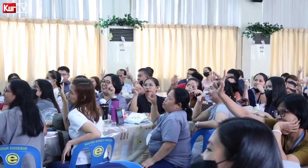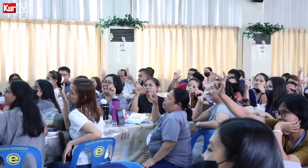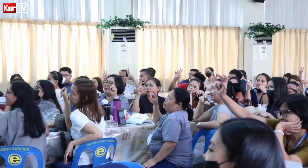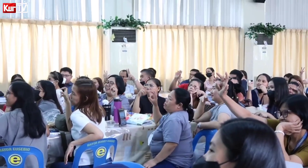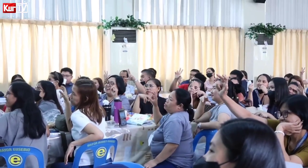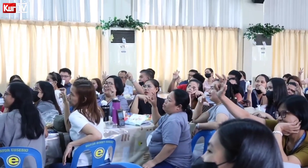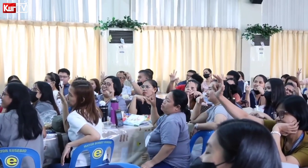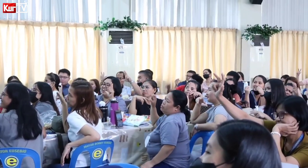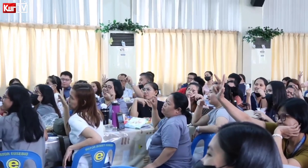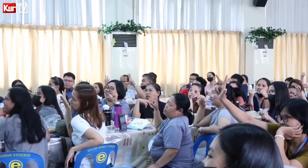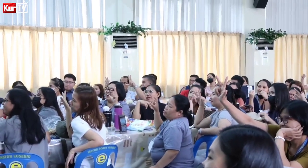Oh, may mga naging pinsa.